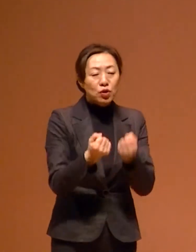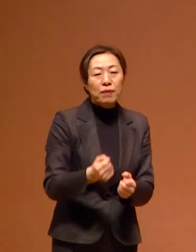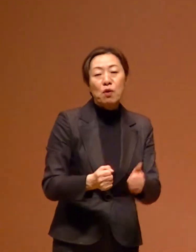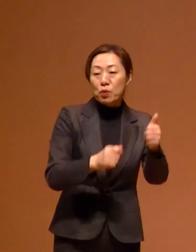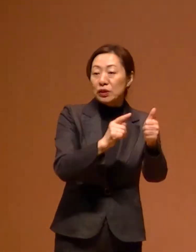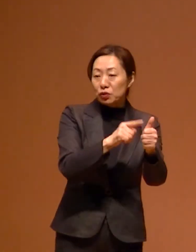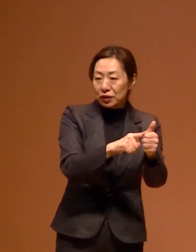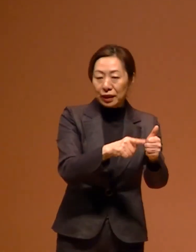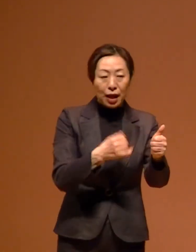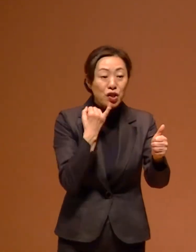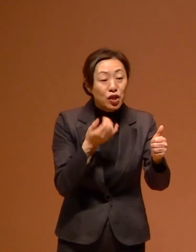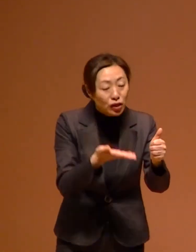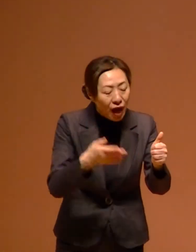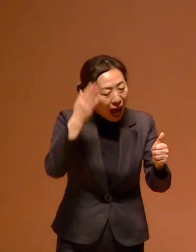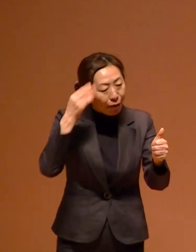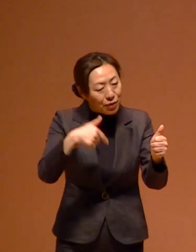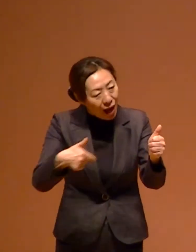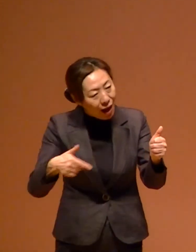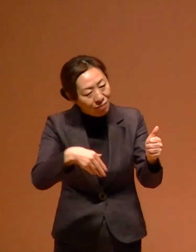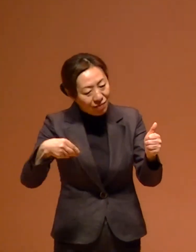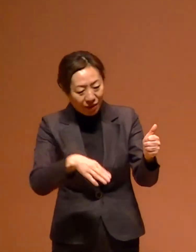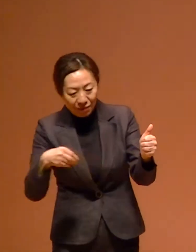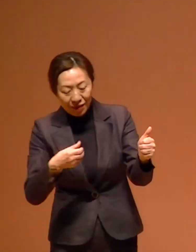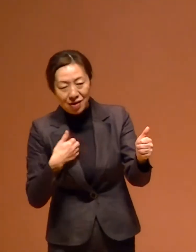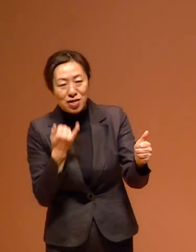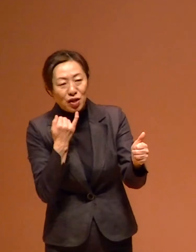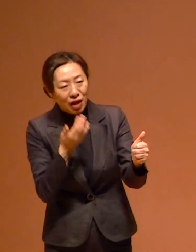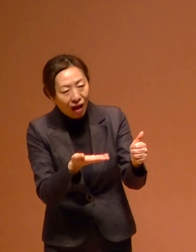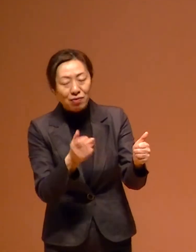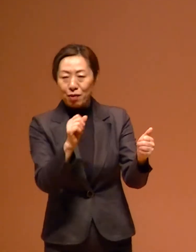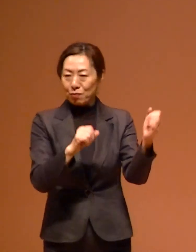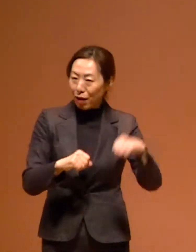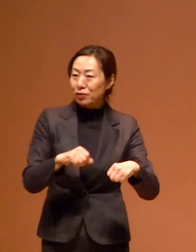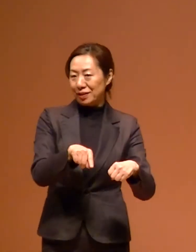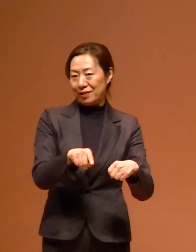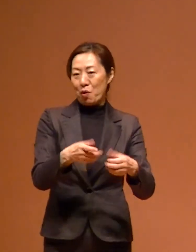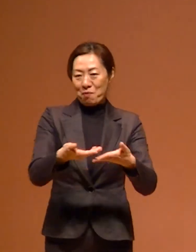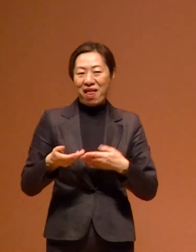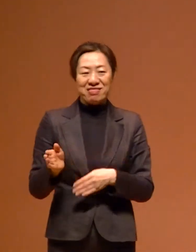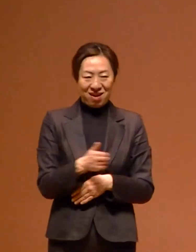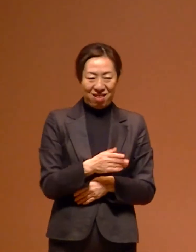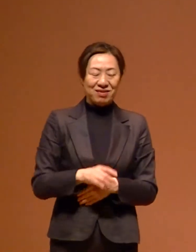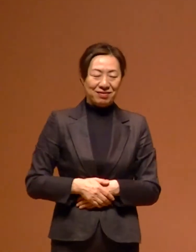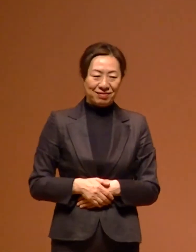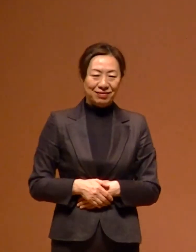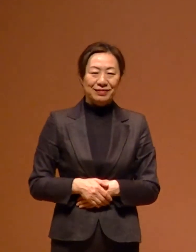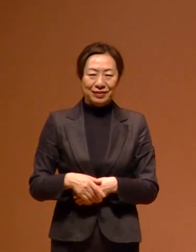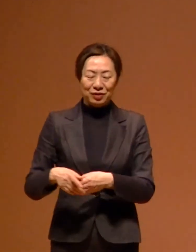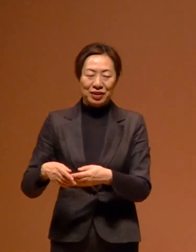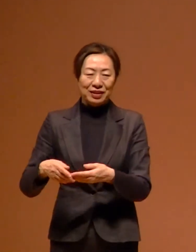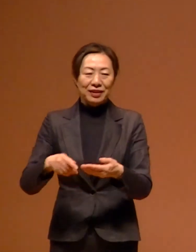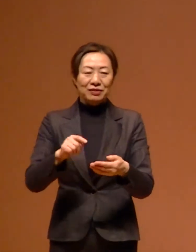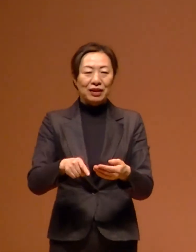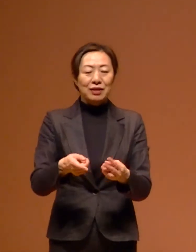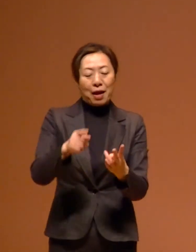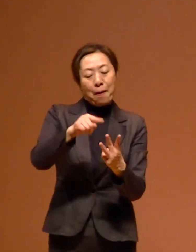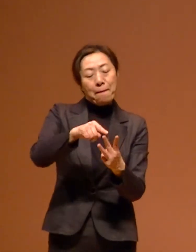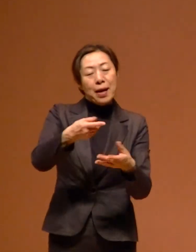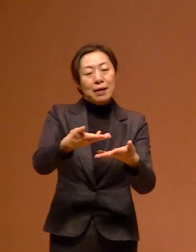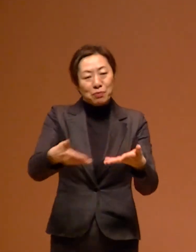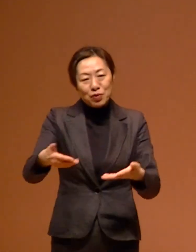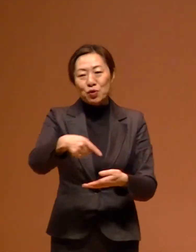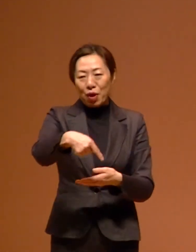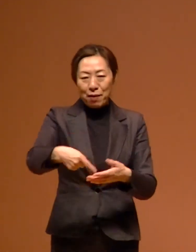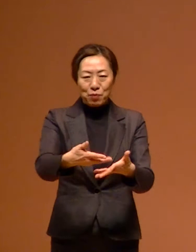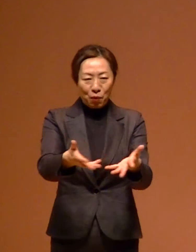確保して、そして水運びに行く車に優先的にそれは入れたんです。でそれ